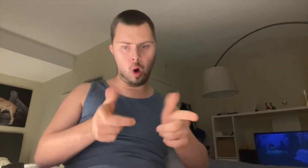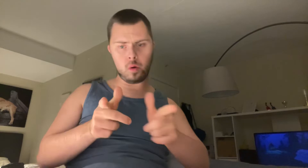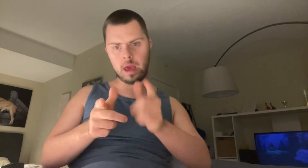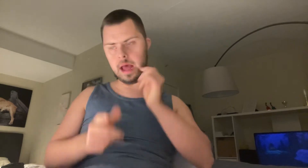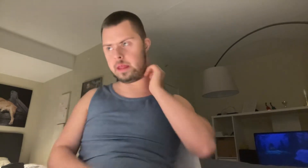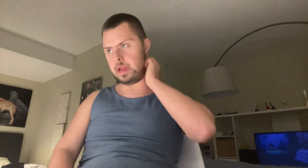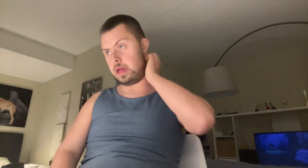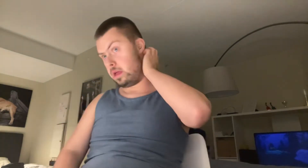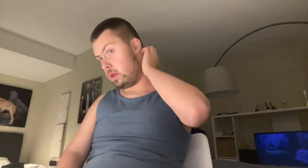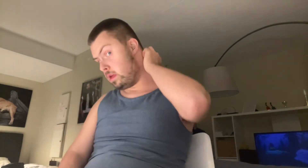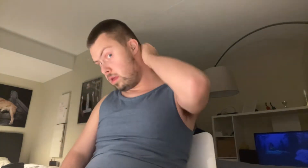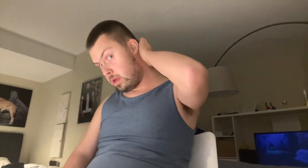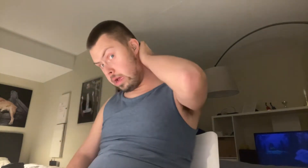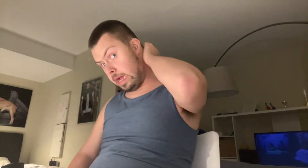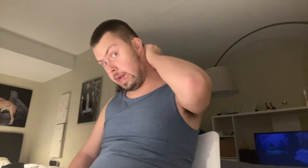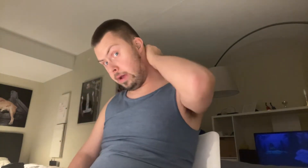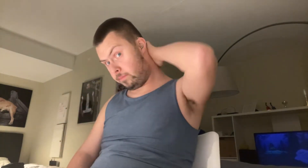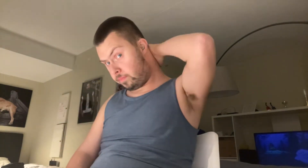Och en till.